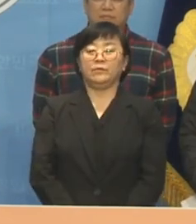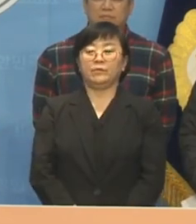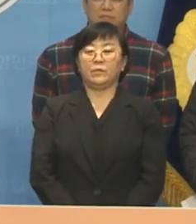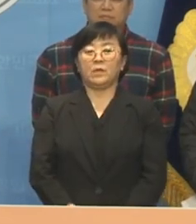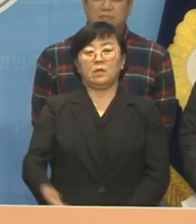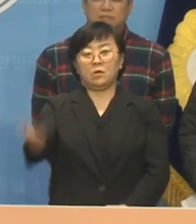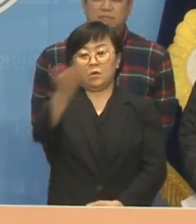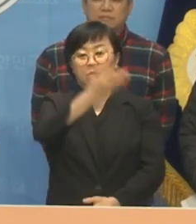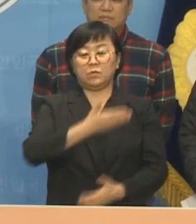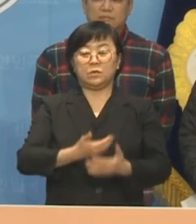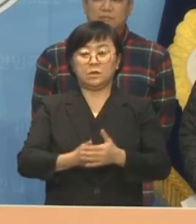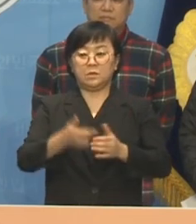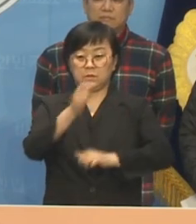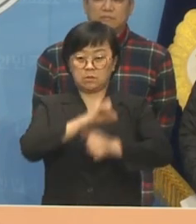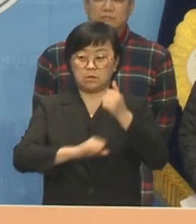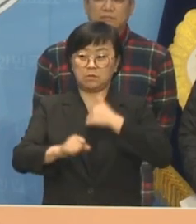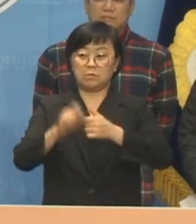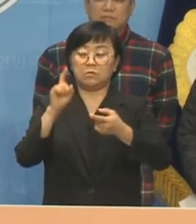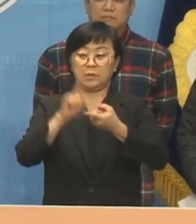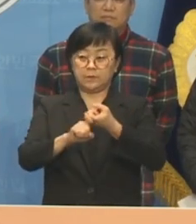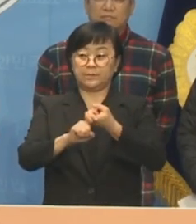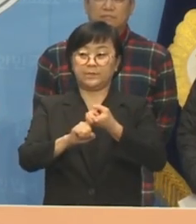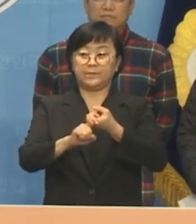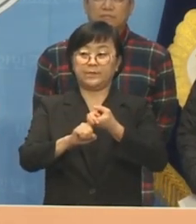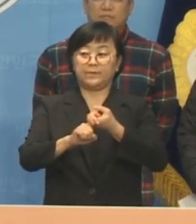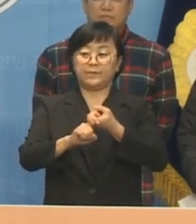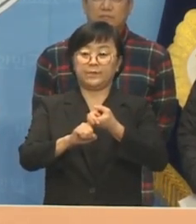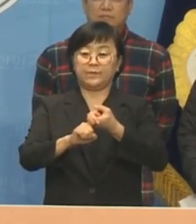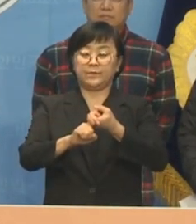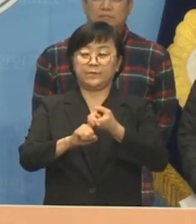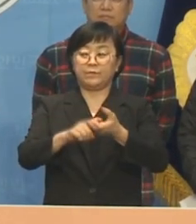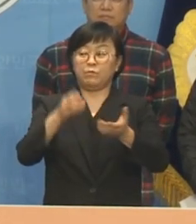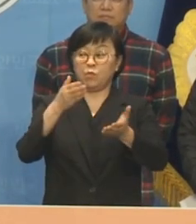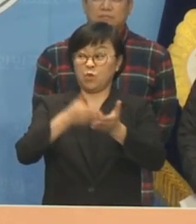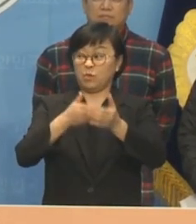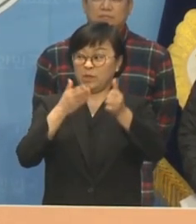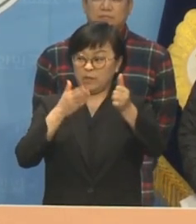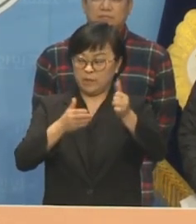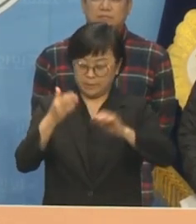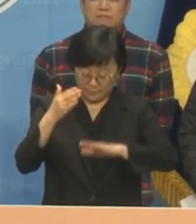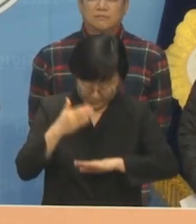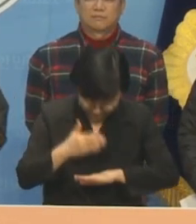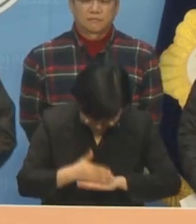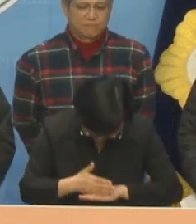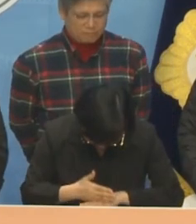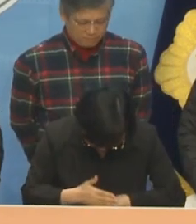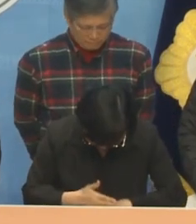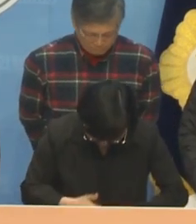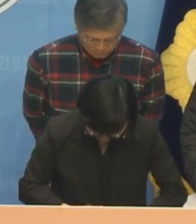언론 동지들의 적극적인 관심과 보도를 부탁드리겠습니다. 고맙습니다.